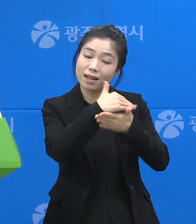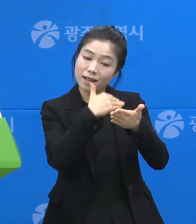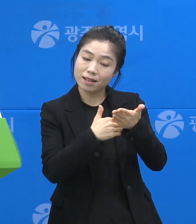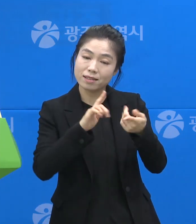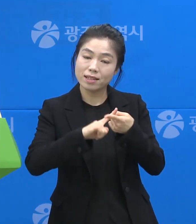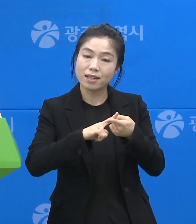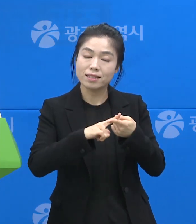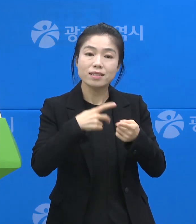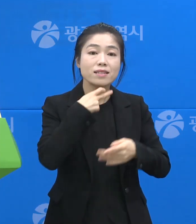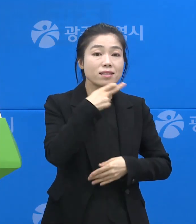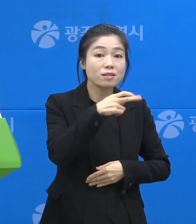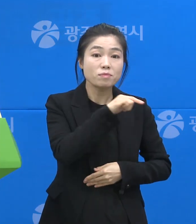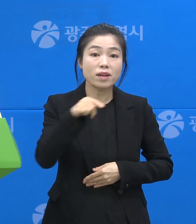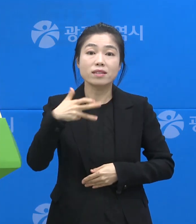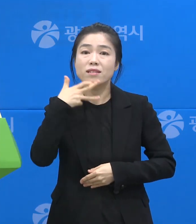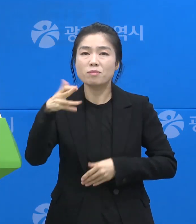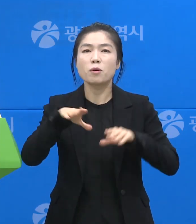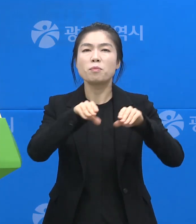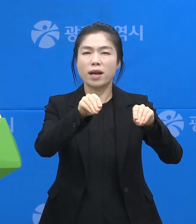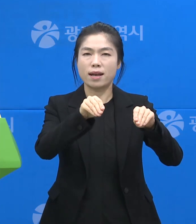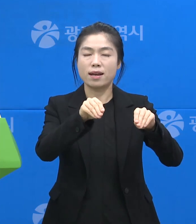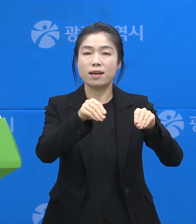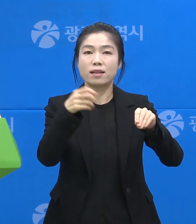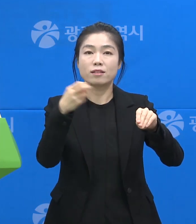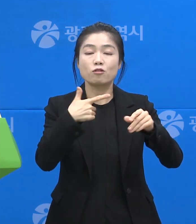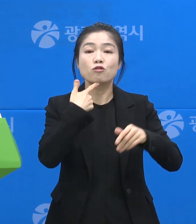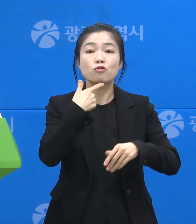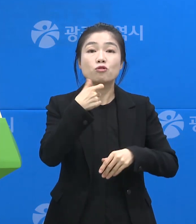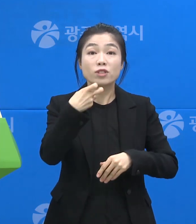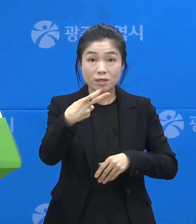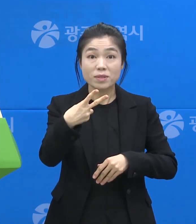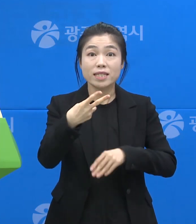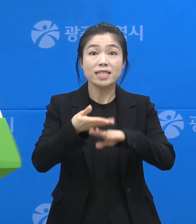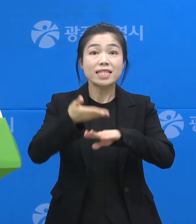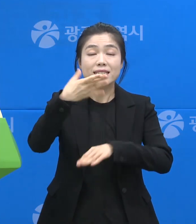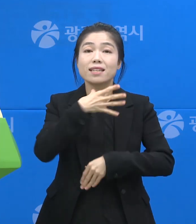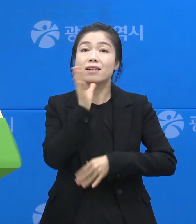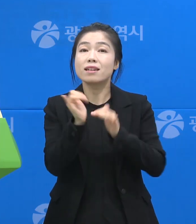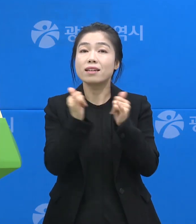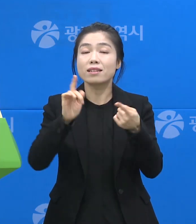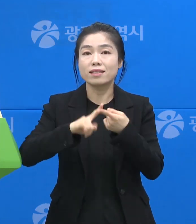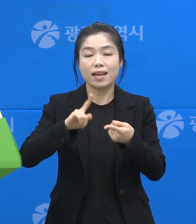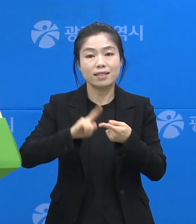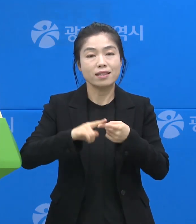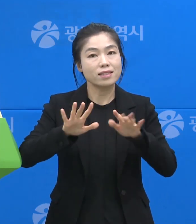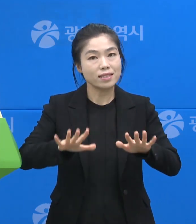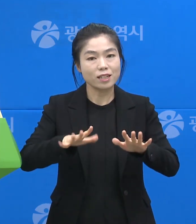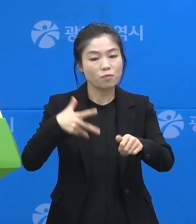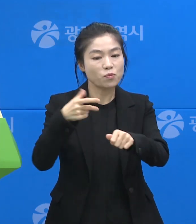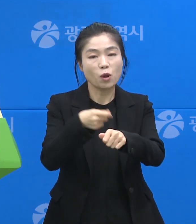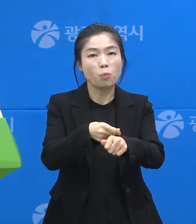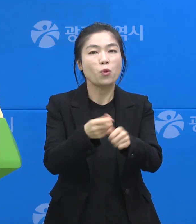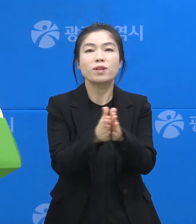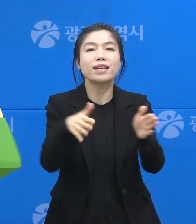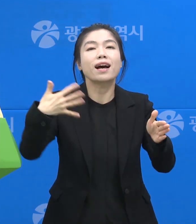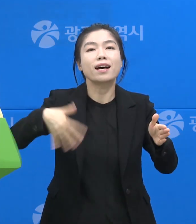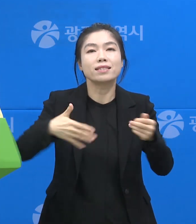이전에 12세에서 18세는 중단된 상태이고요. 62세 이상 어르신에 대해서는 아직 접종이 개시되지